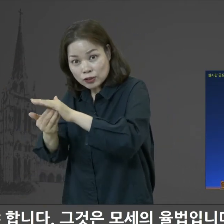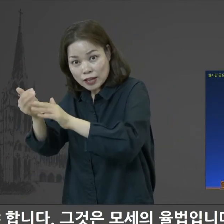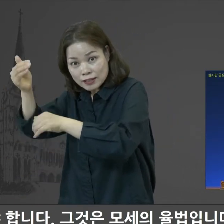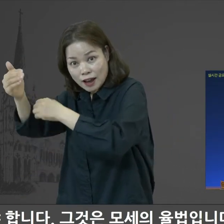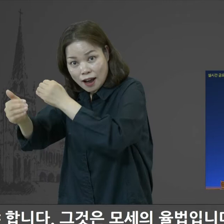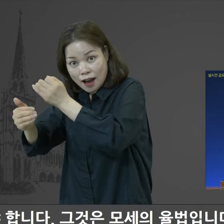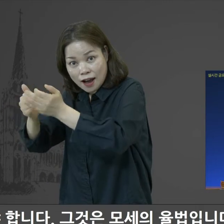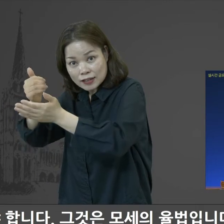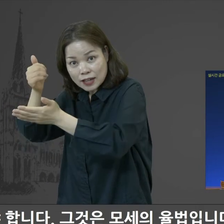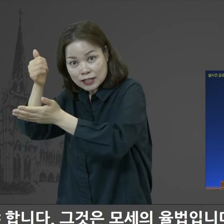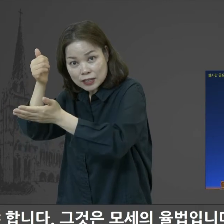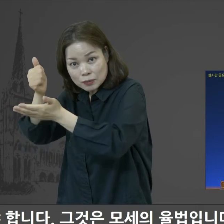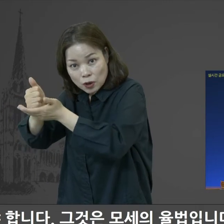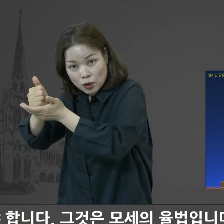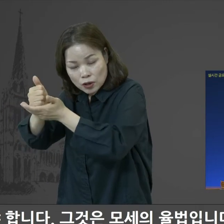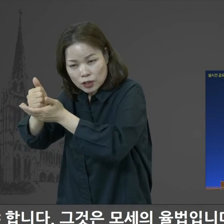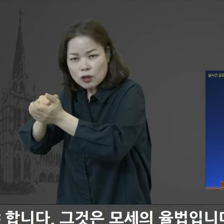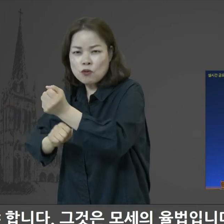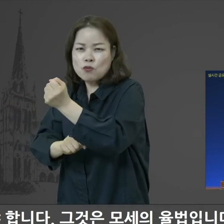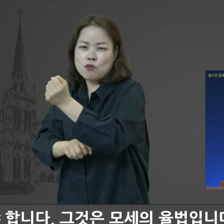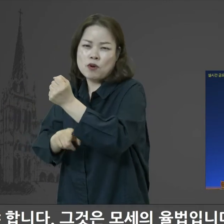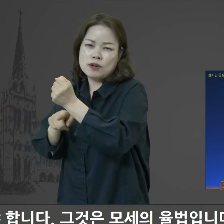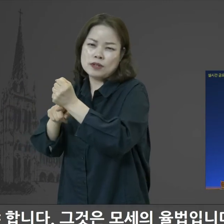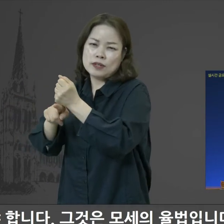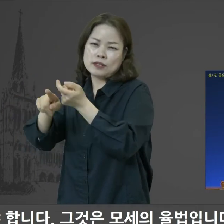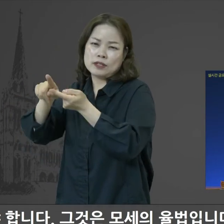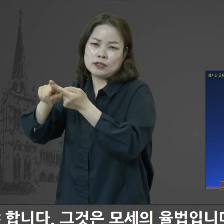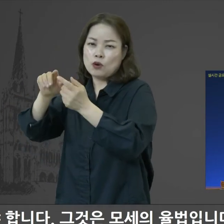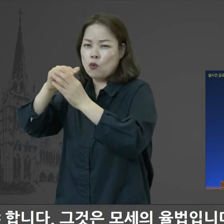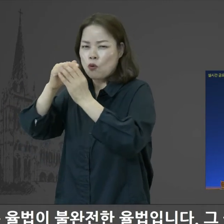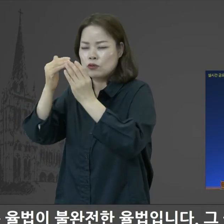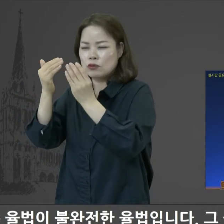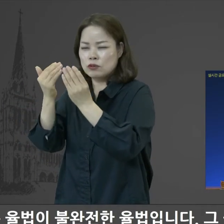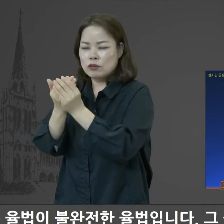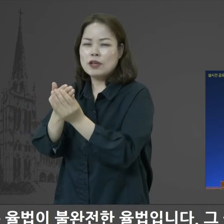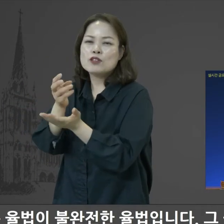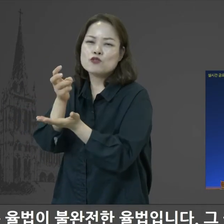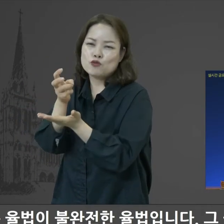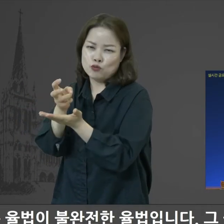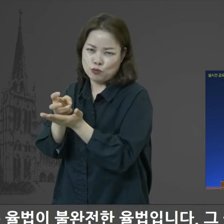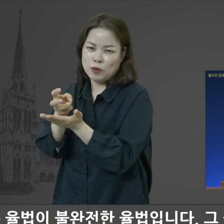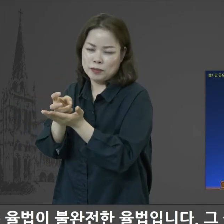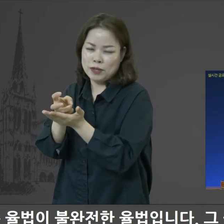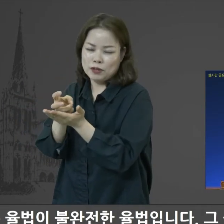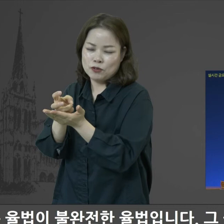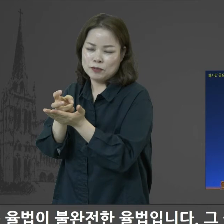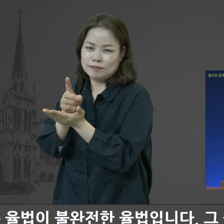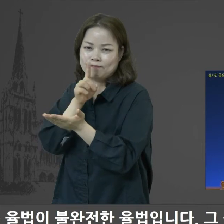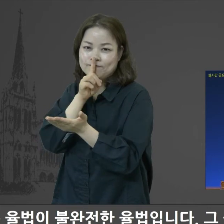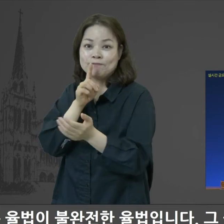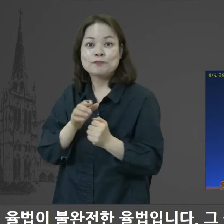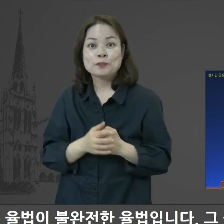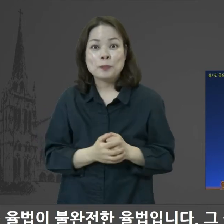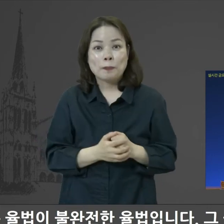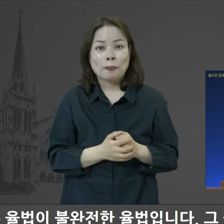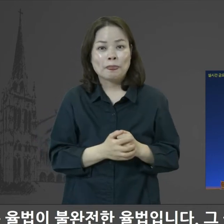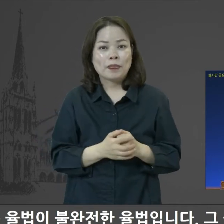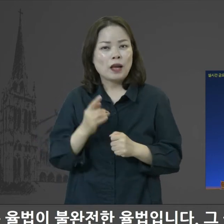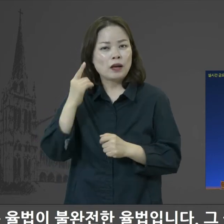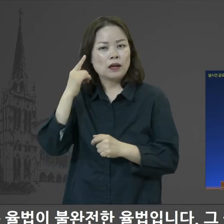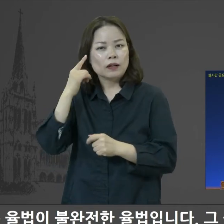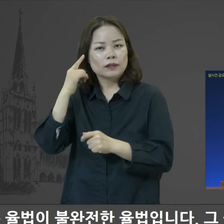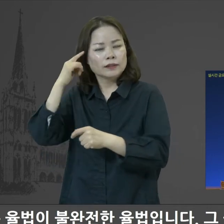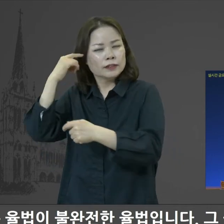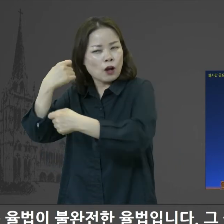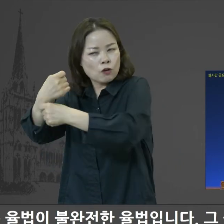이 길, 하나님의 원리, 이것을 온전한 율법이라 이렇게 설명하는 겁니다. 주석가들은 그렇게 설명